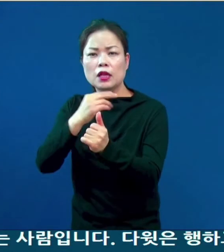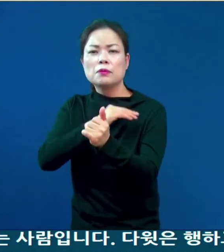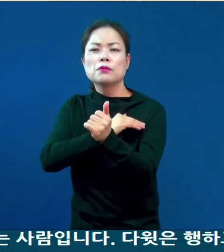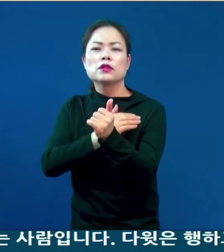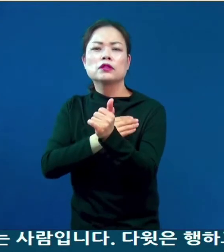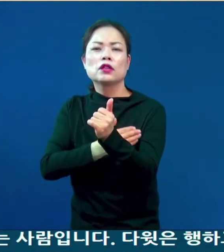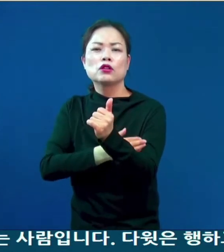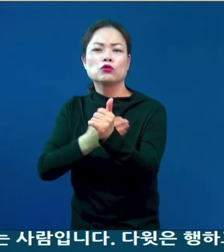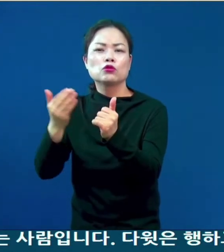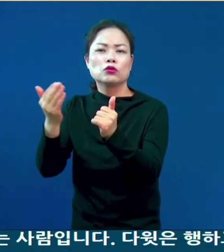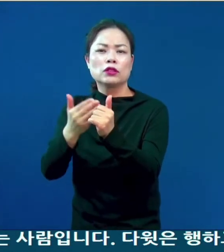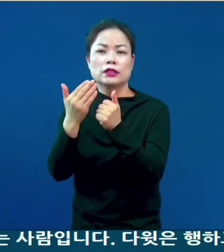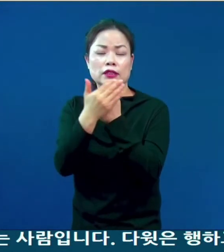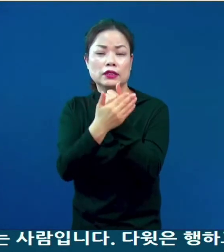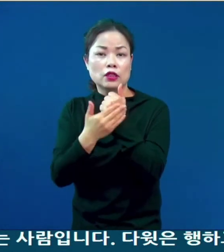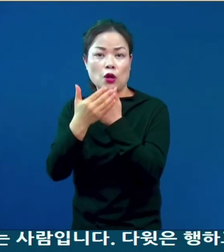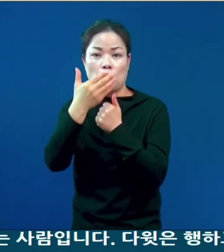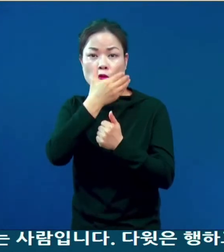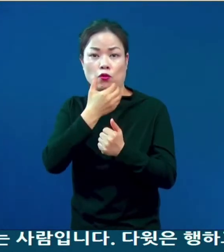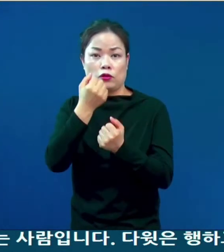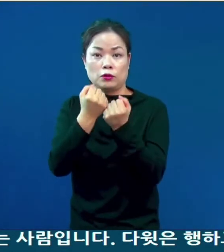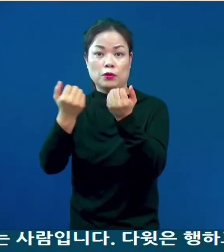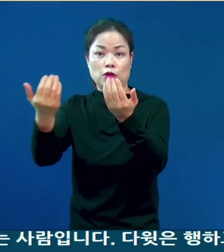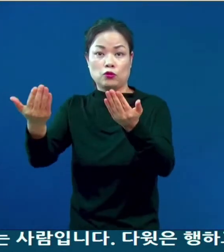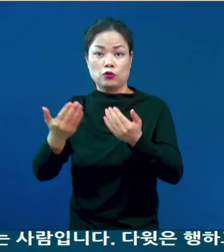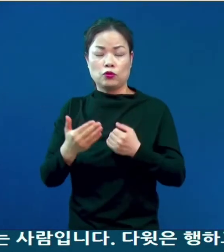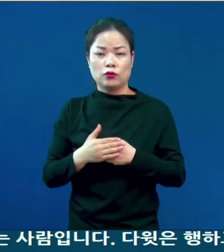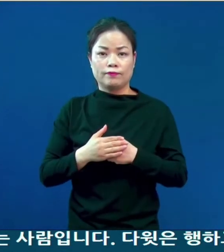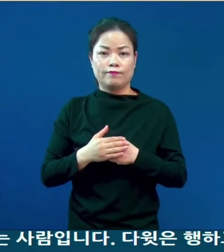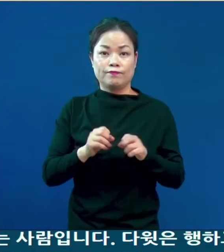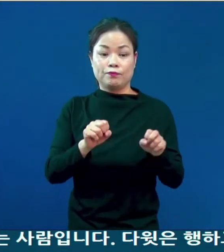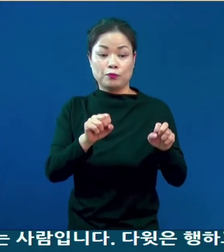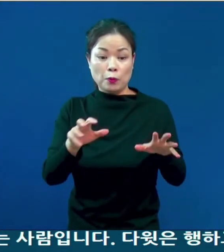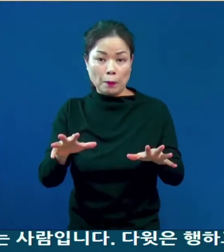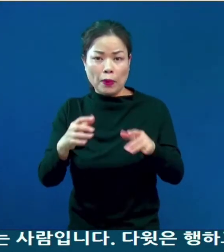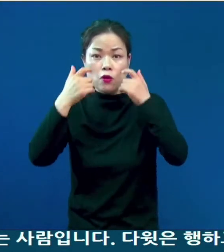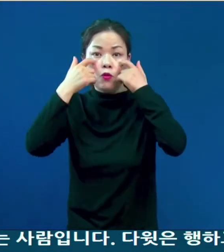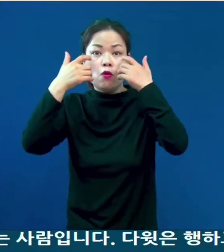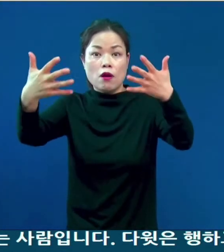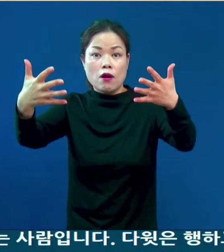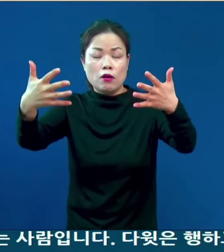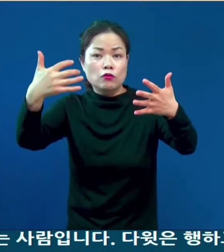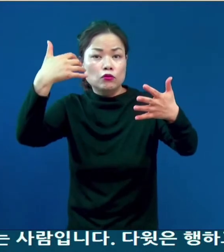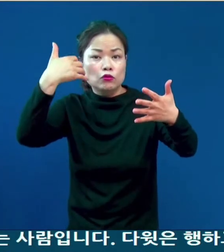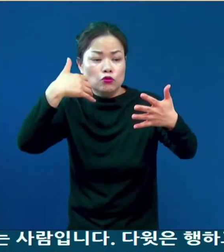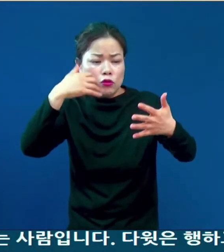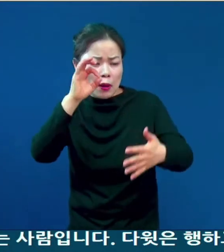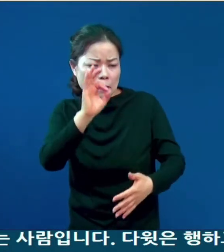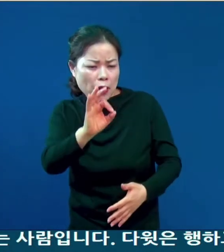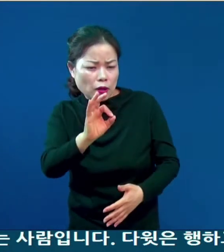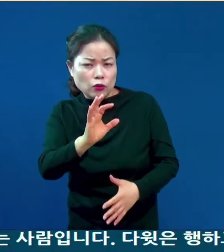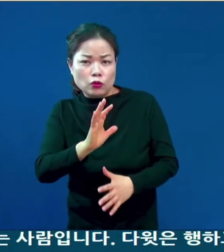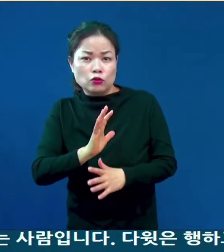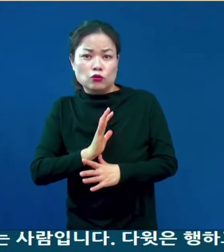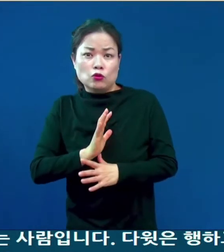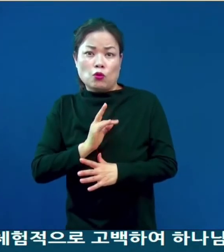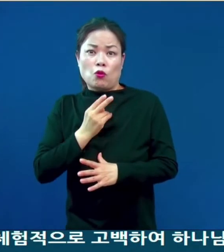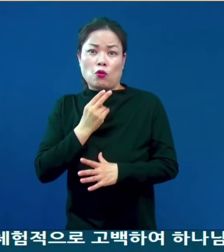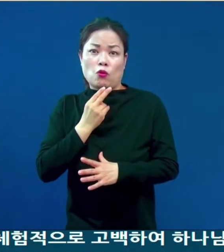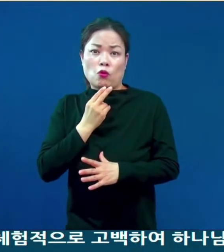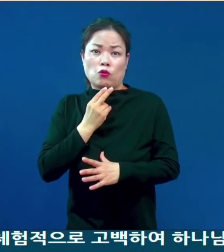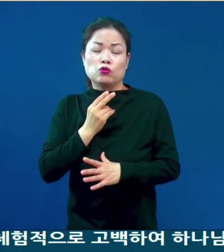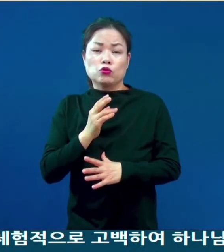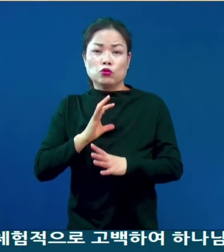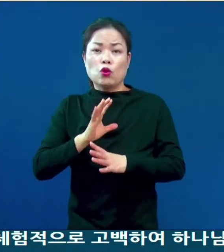사람에게 주는 은혜와 복을 설명하고 있습니다. 바로 명백하게 누가 봐도 두려울 수밖에